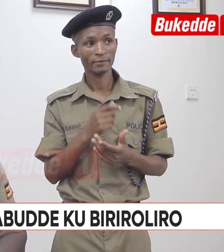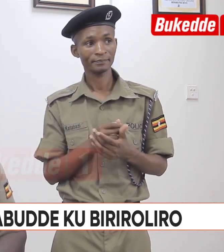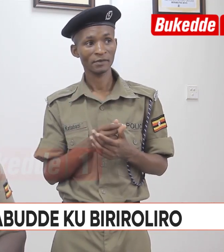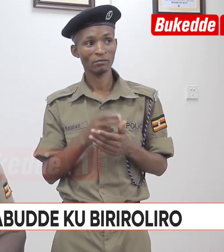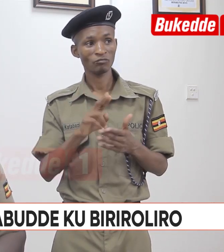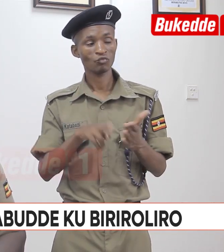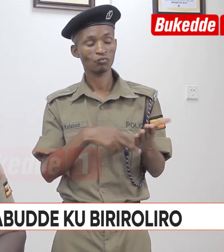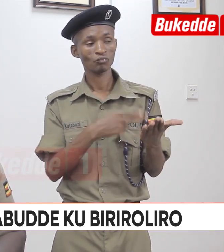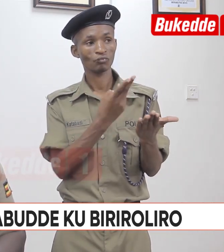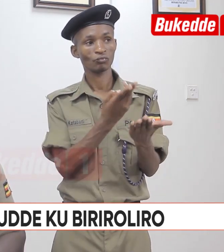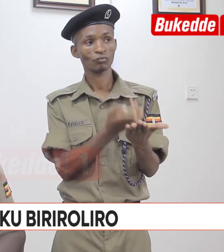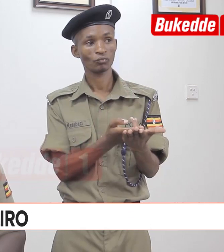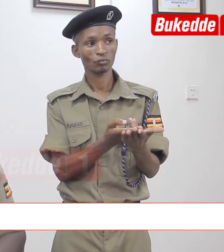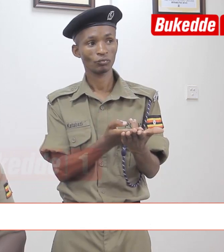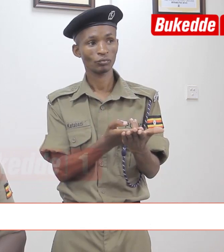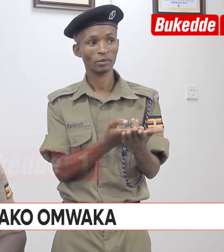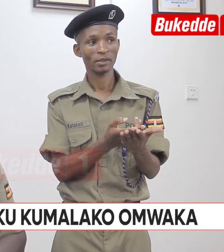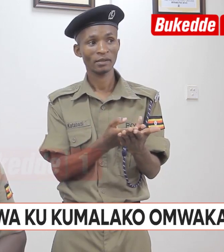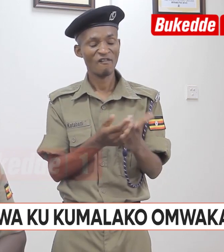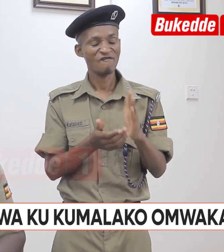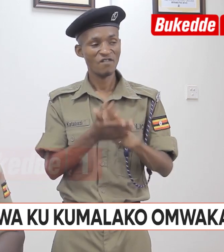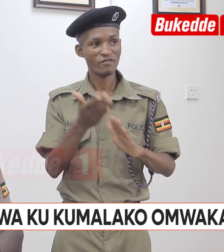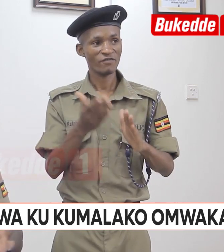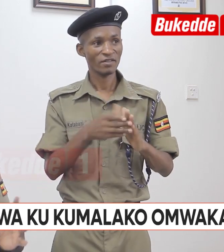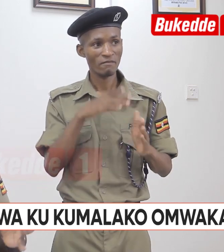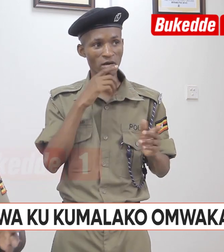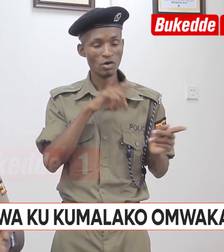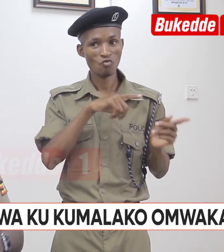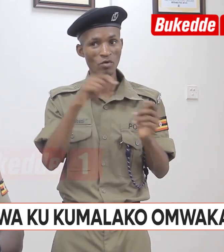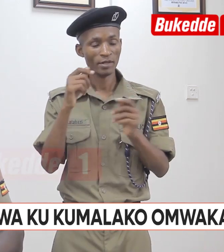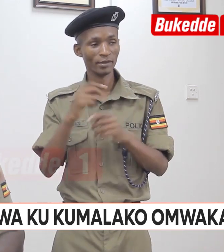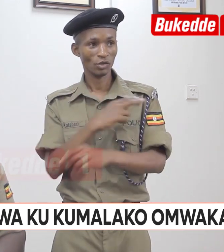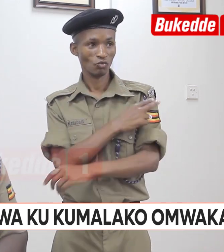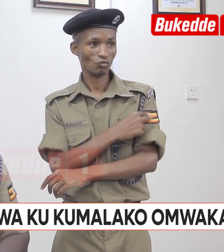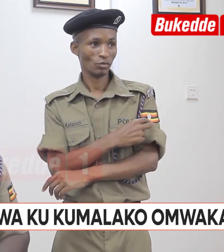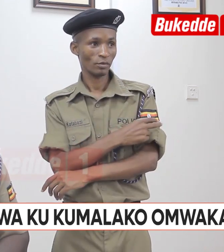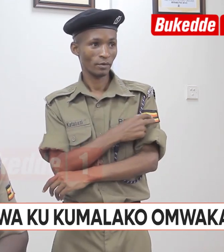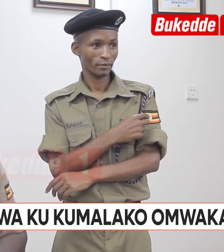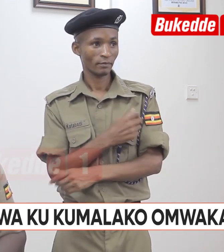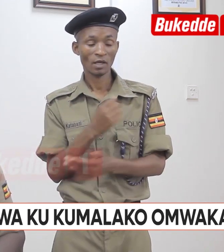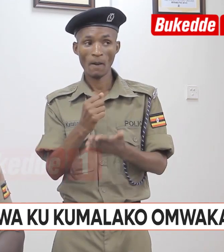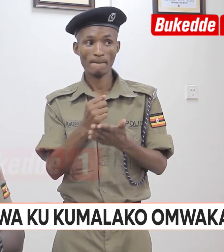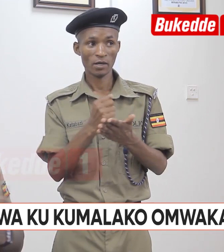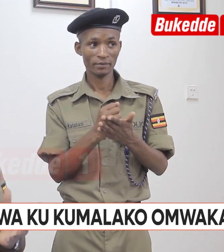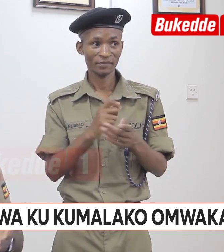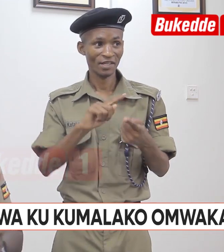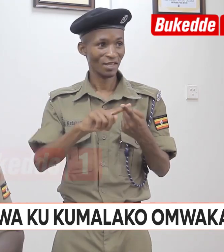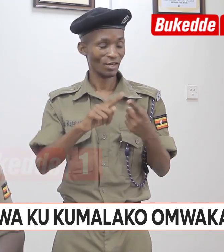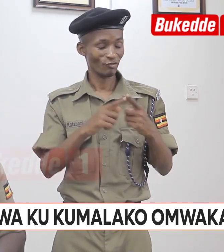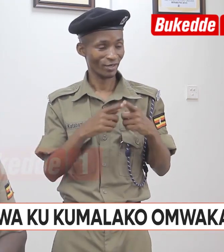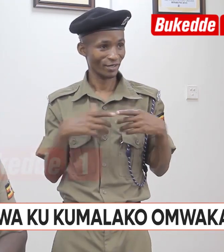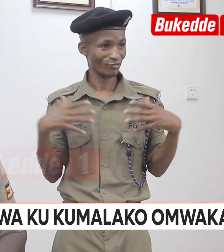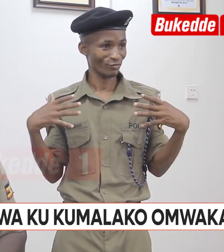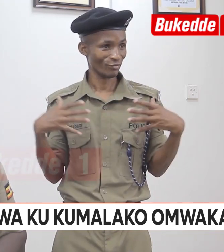okukola kusinga era ne bamutuusa mu ddwaliro lwakuba ono munne we bwe yali naye yafuna okutyoba